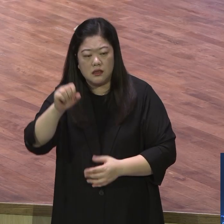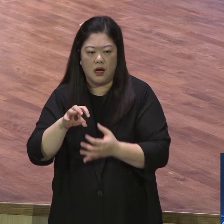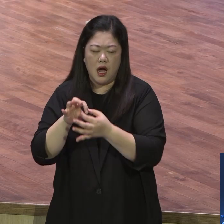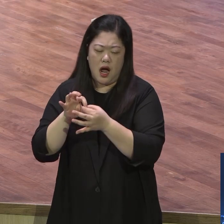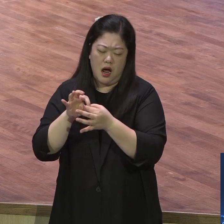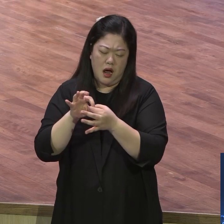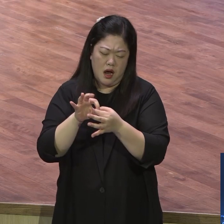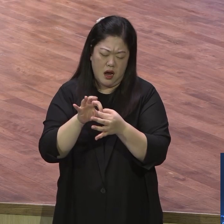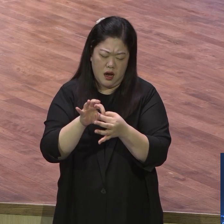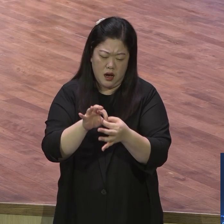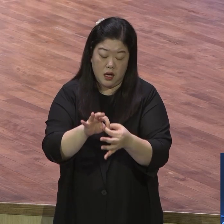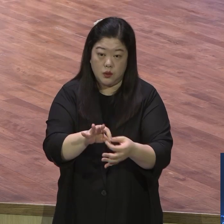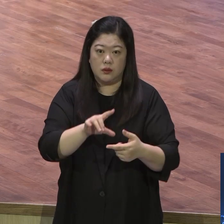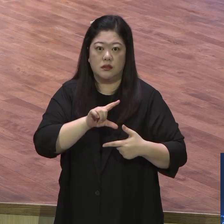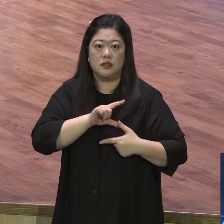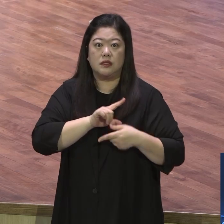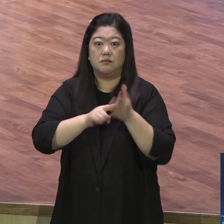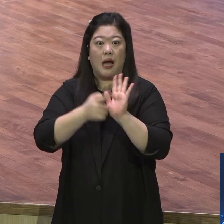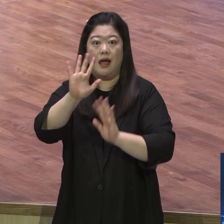이름도 삐뚤없이